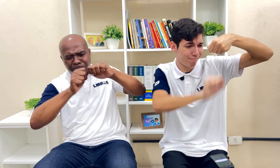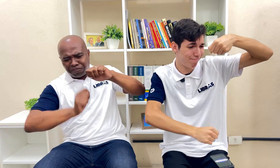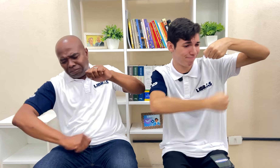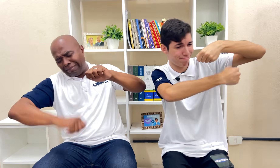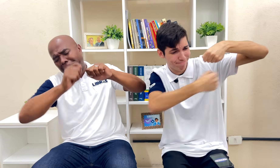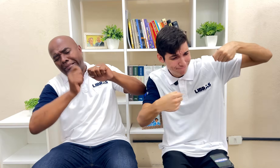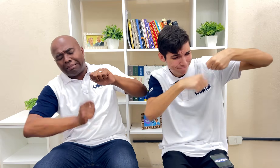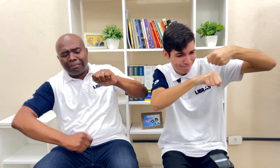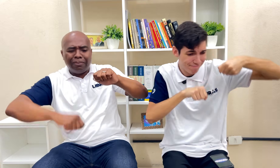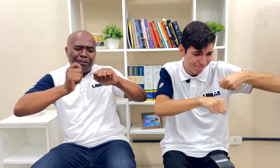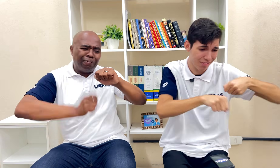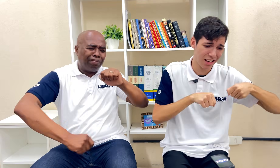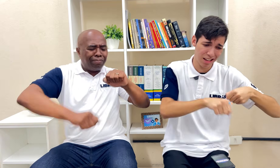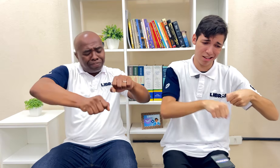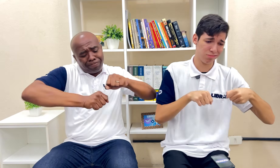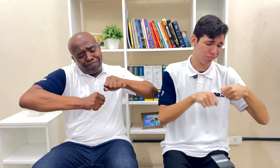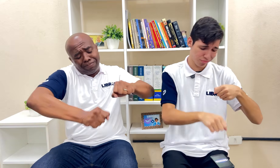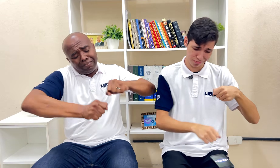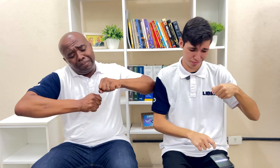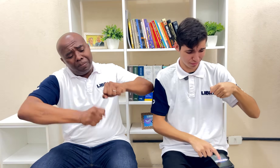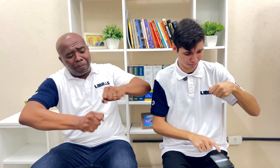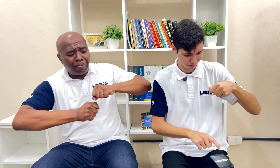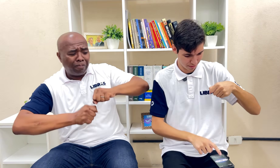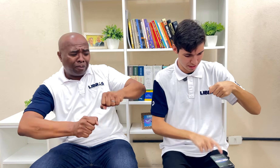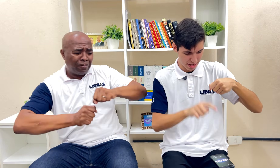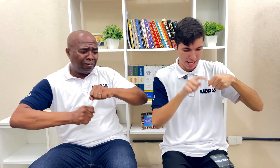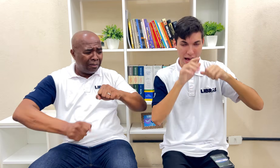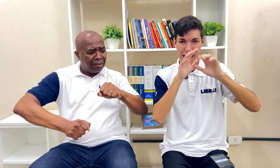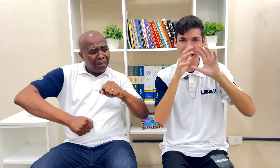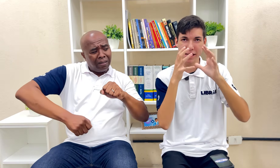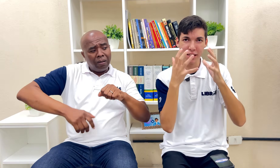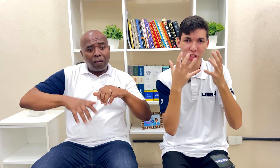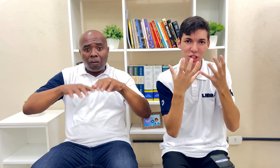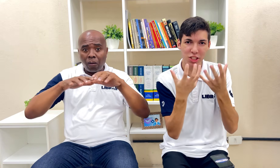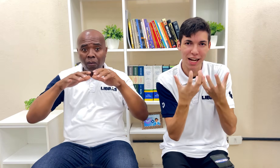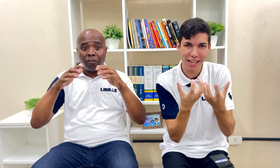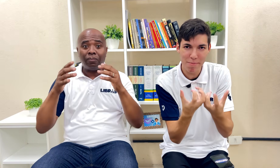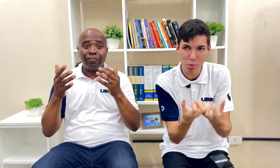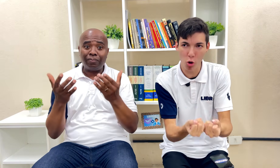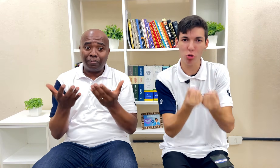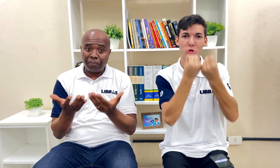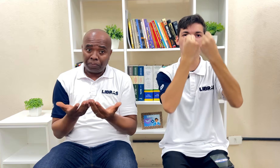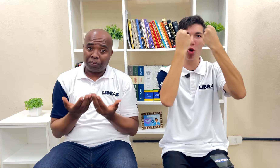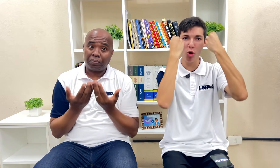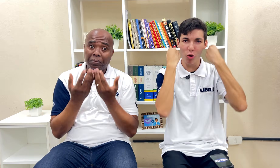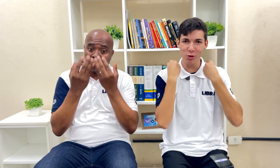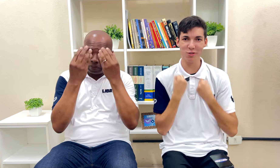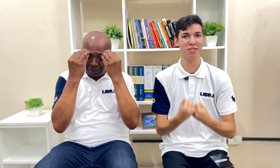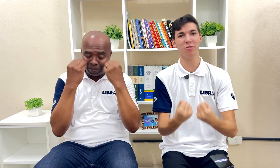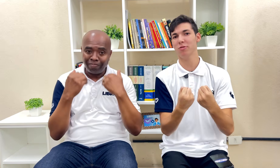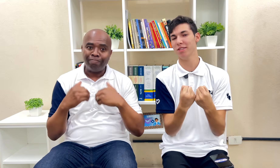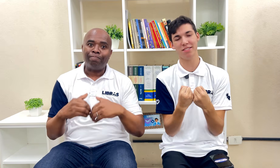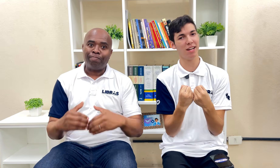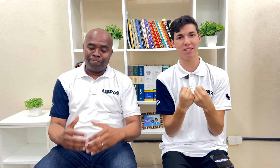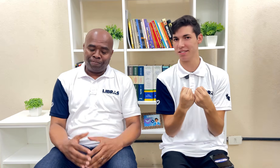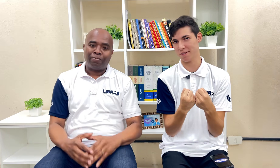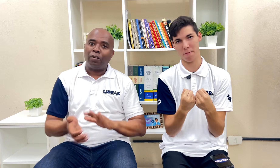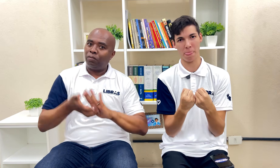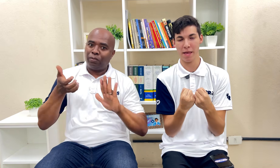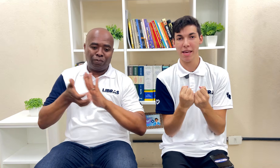Tantos sonhos, cabisbaixos, preocupados. Aqui a gente já quebrou toda a sinalização.